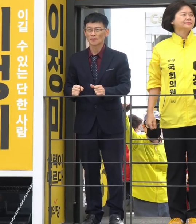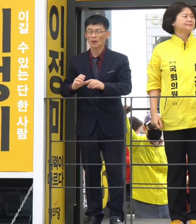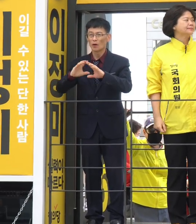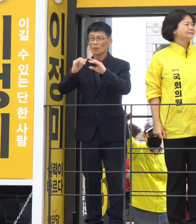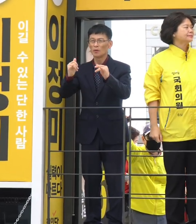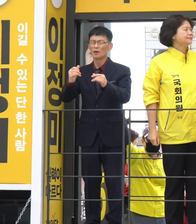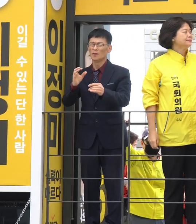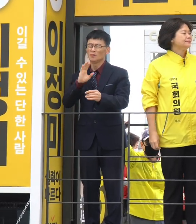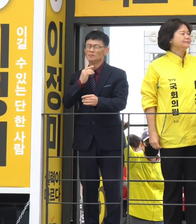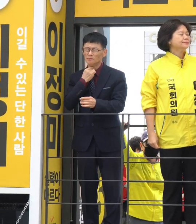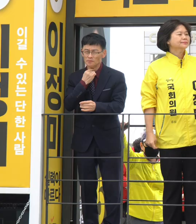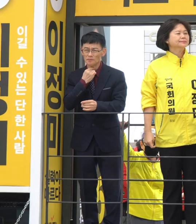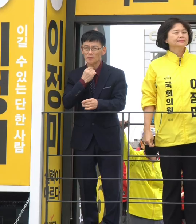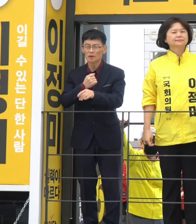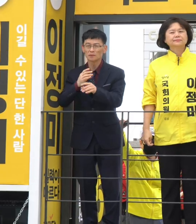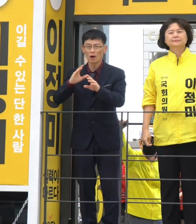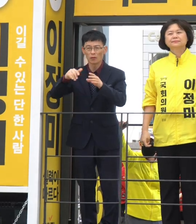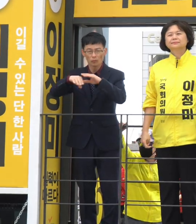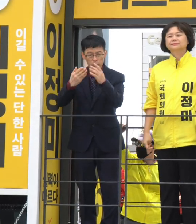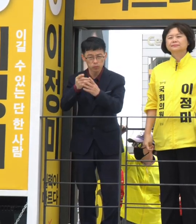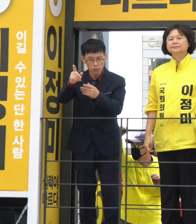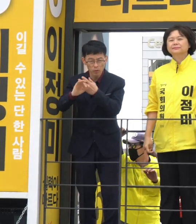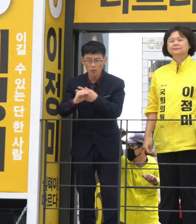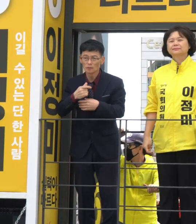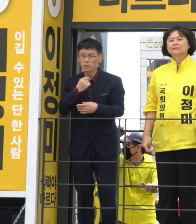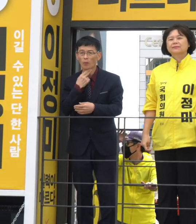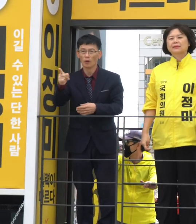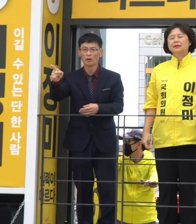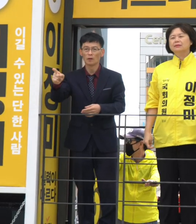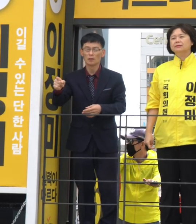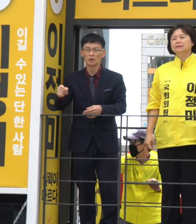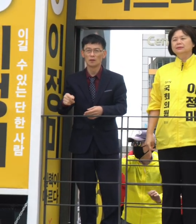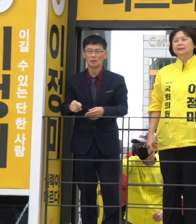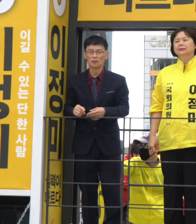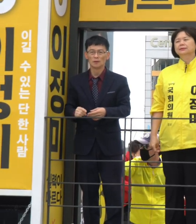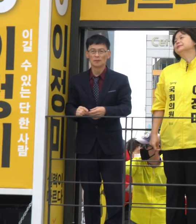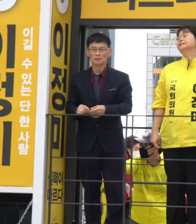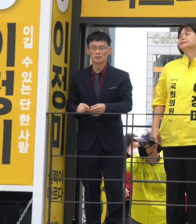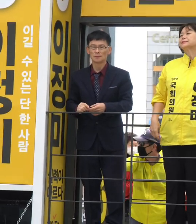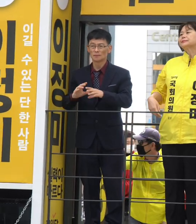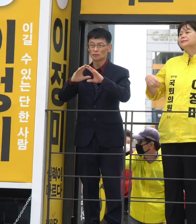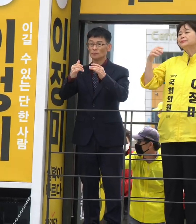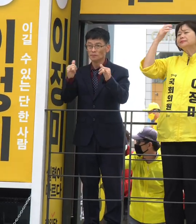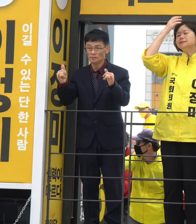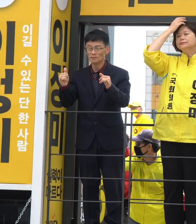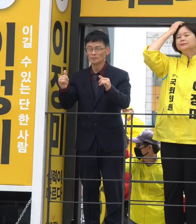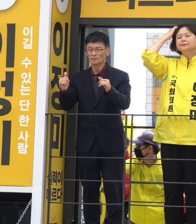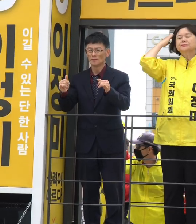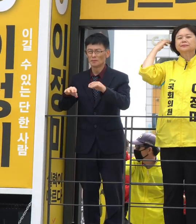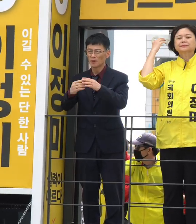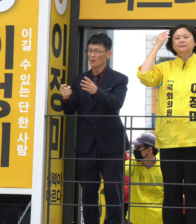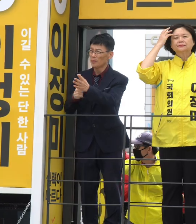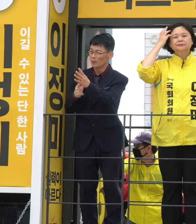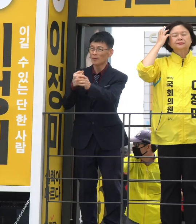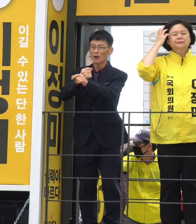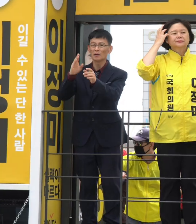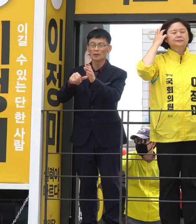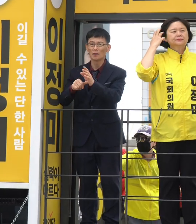국민이 절실한데 대한민국 국회는 절실하지 않습니다. 국민이 다급할